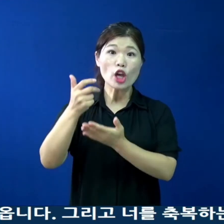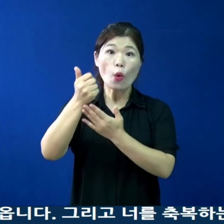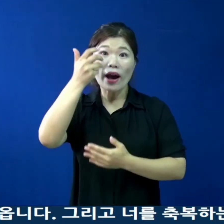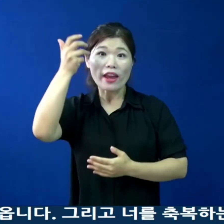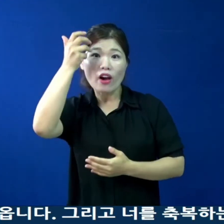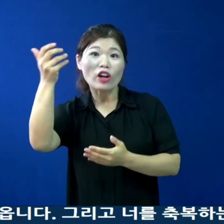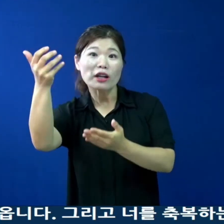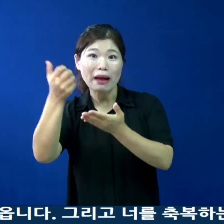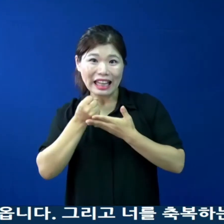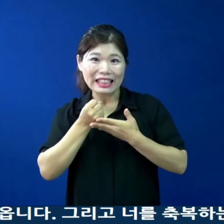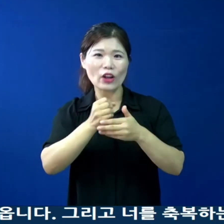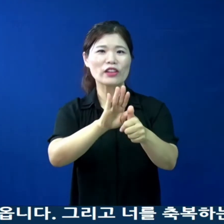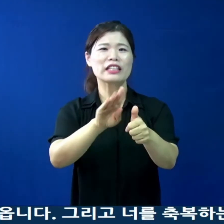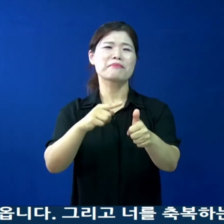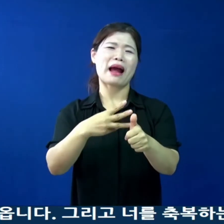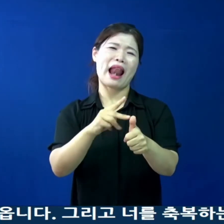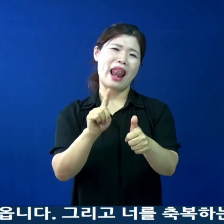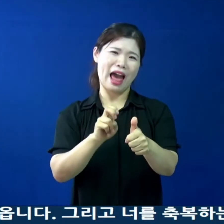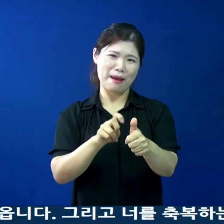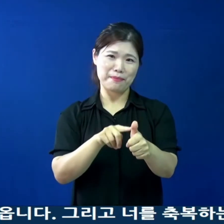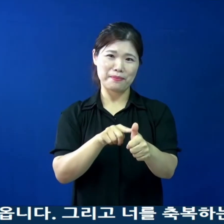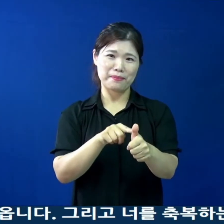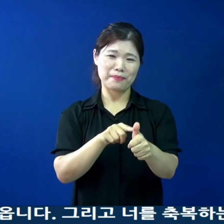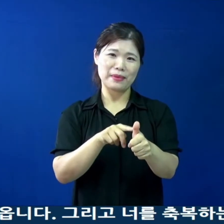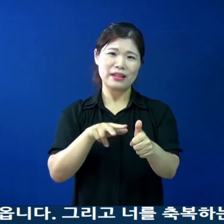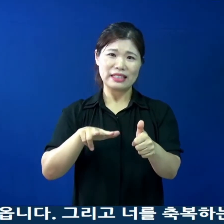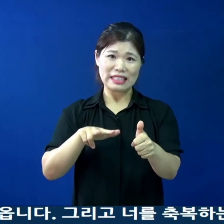받은 발람이 지금